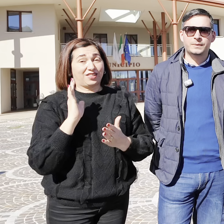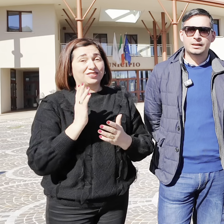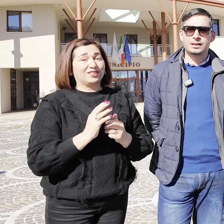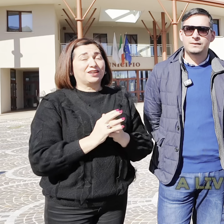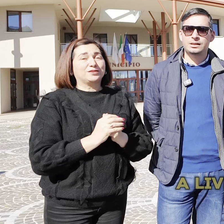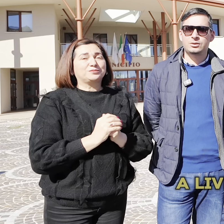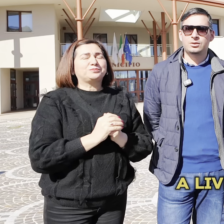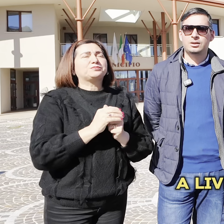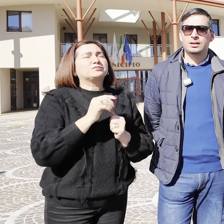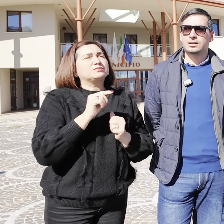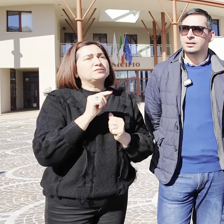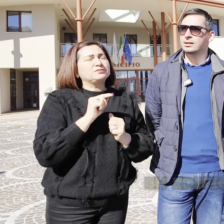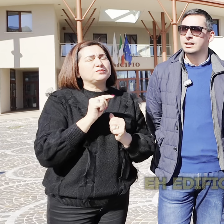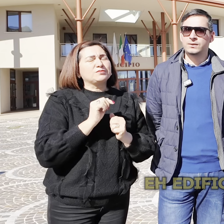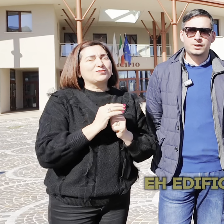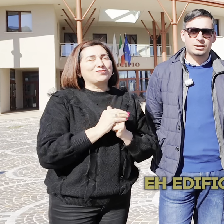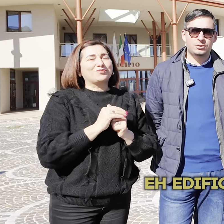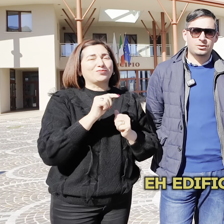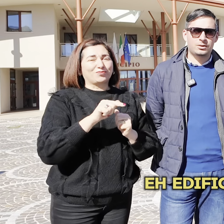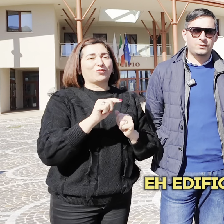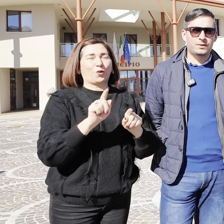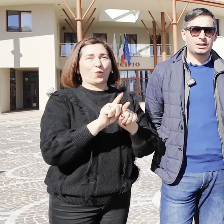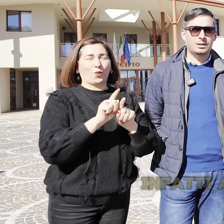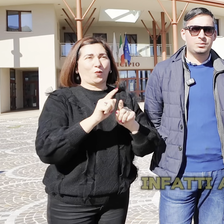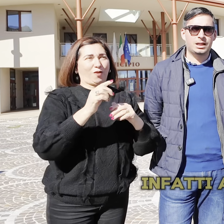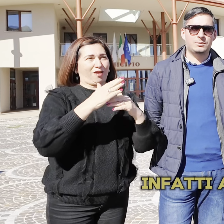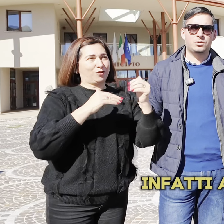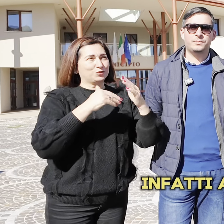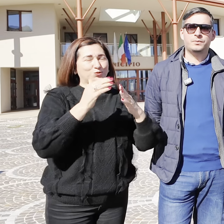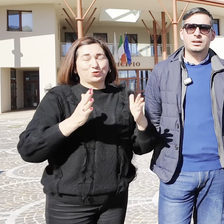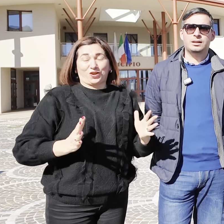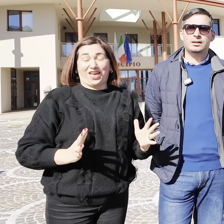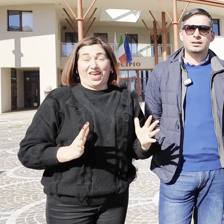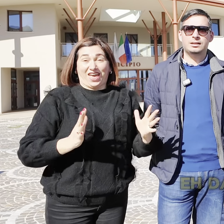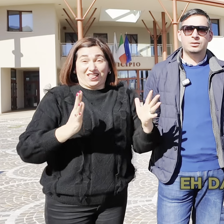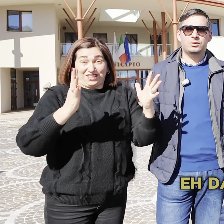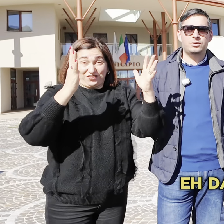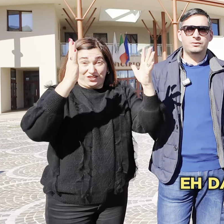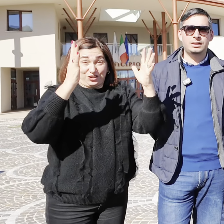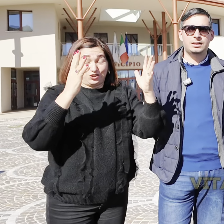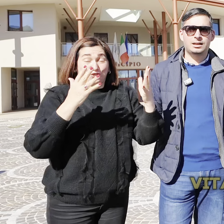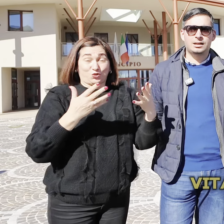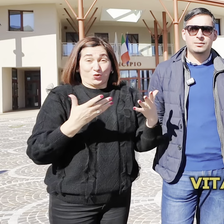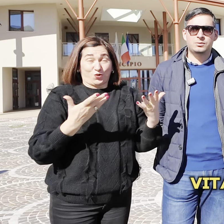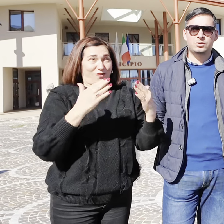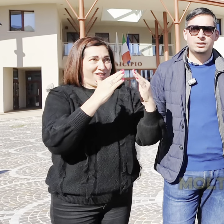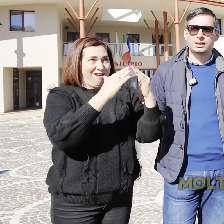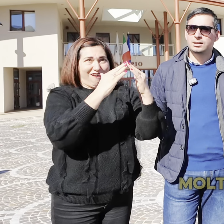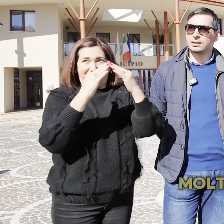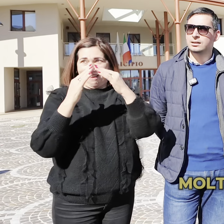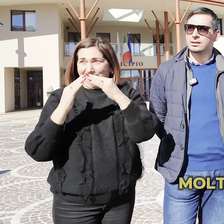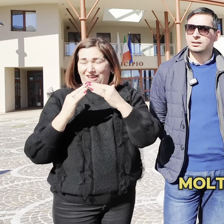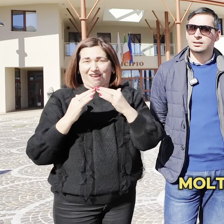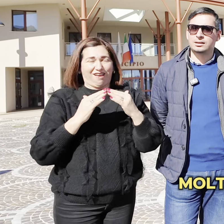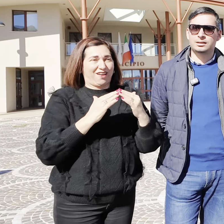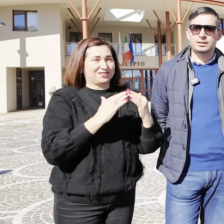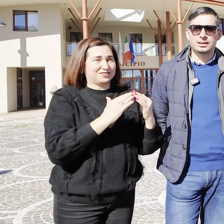a livello edificatorio. Infatti abbiamo dato vita a molte